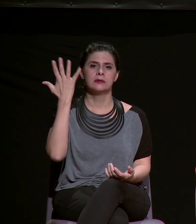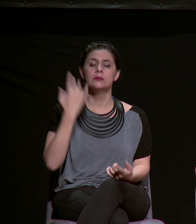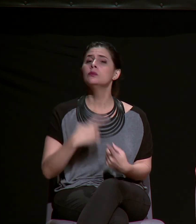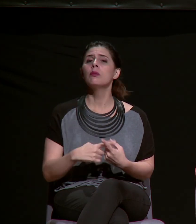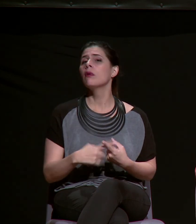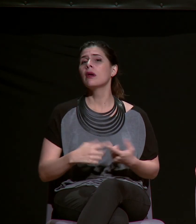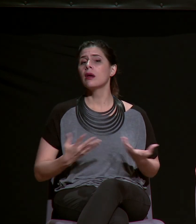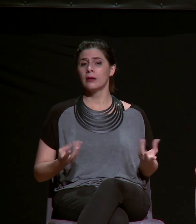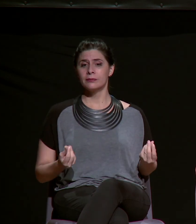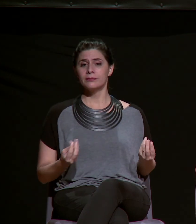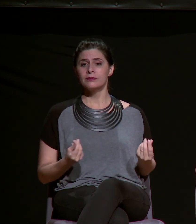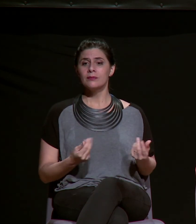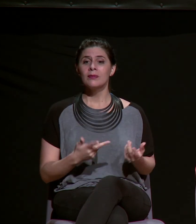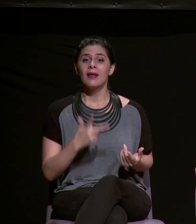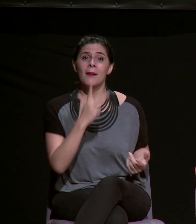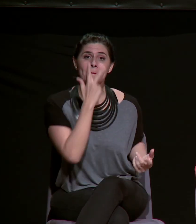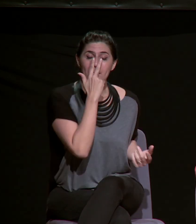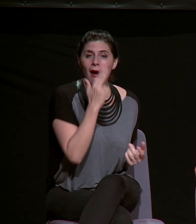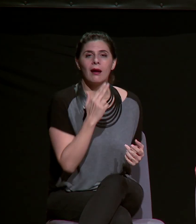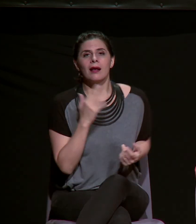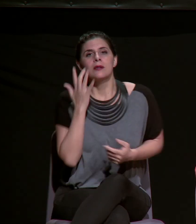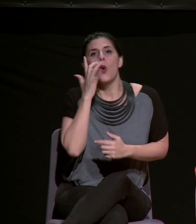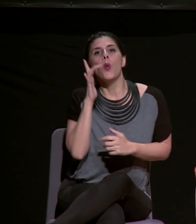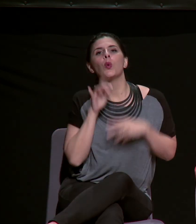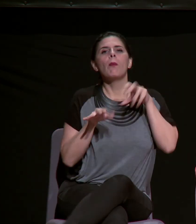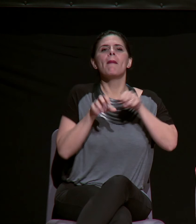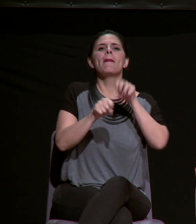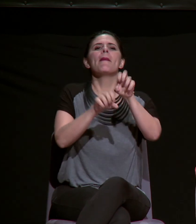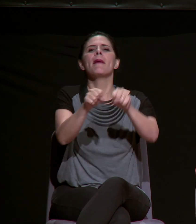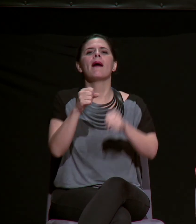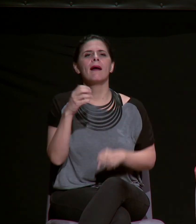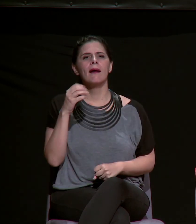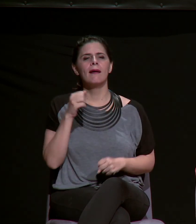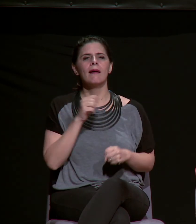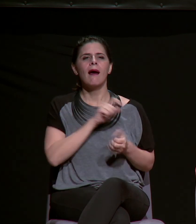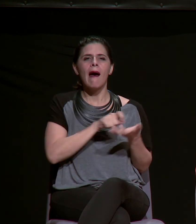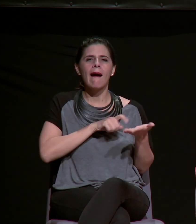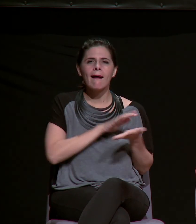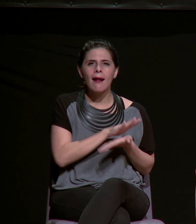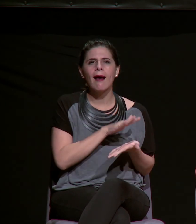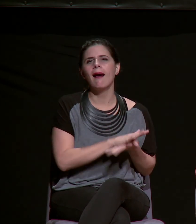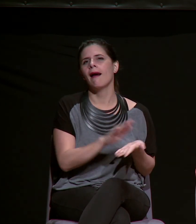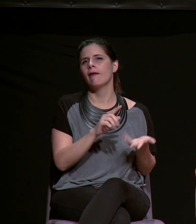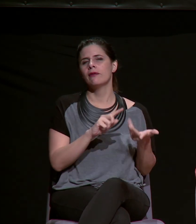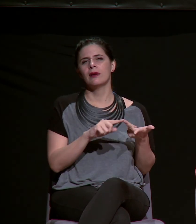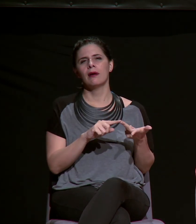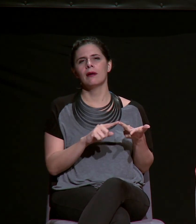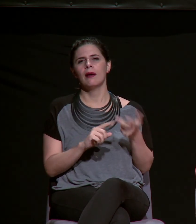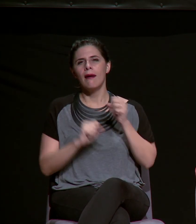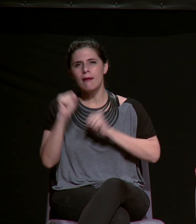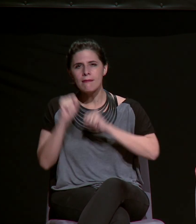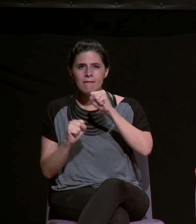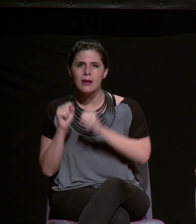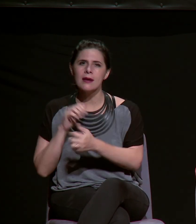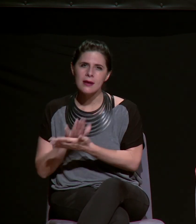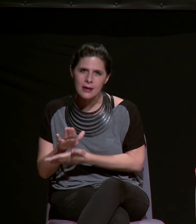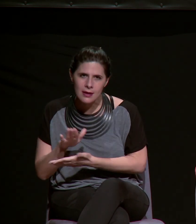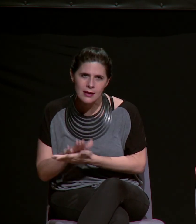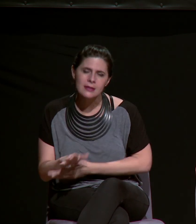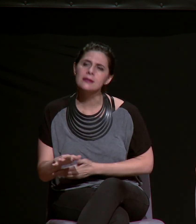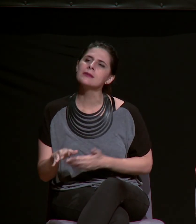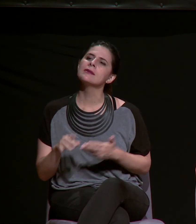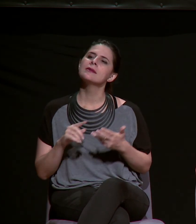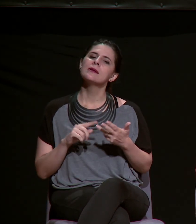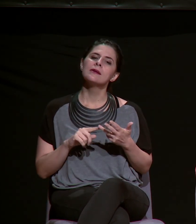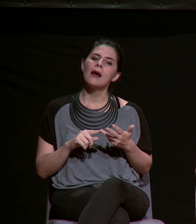era isso, era uma espécie de corrida do ouro de gráficas, de editoras, de pessoas que entendiam e que